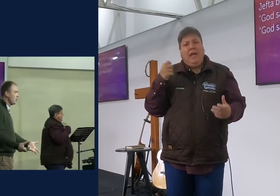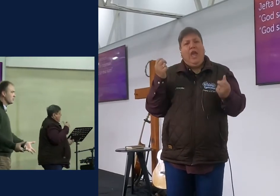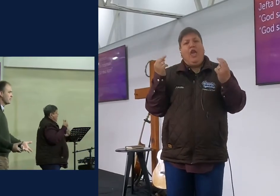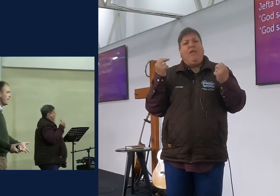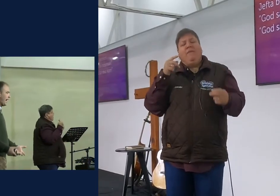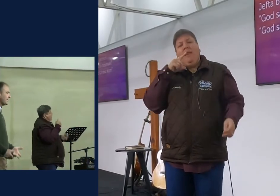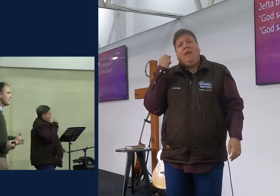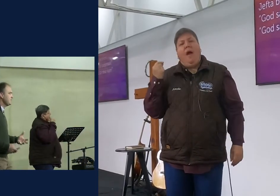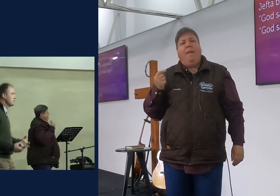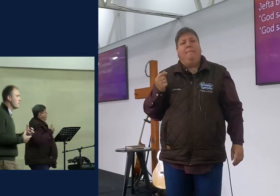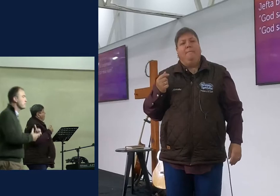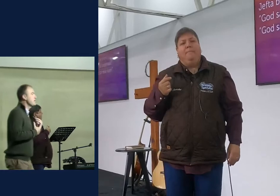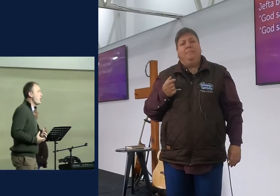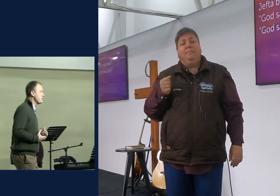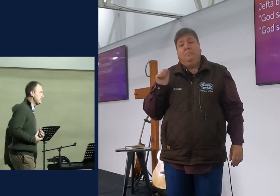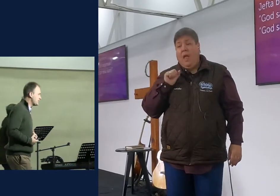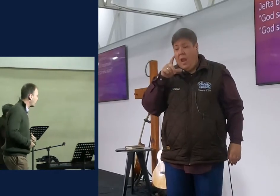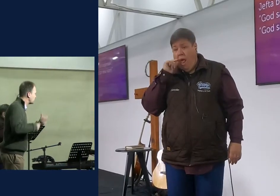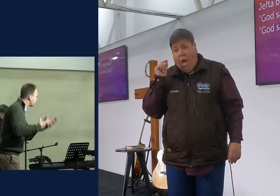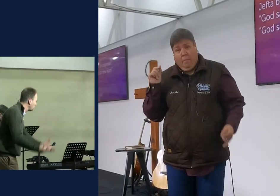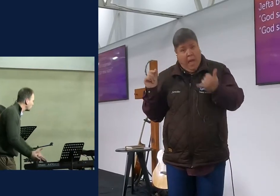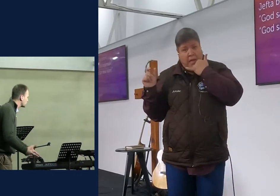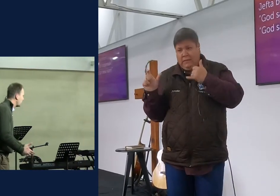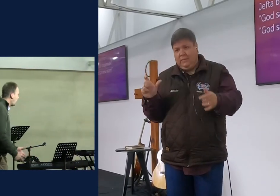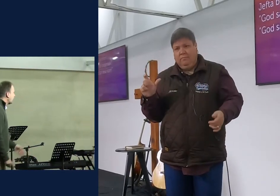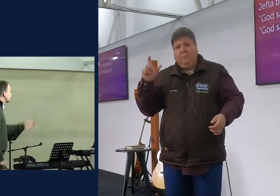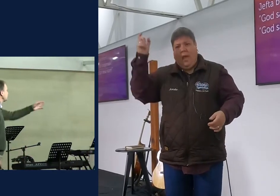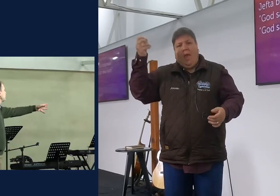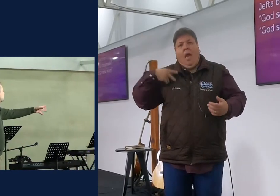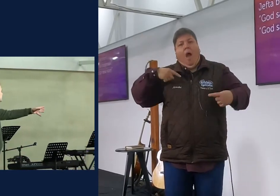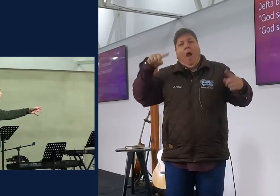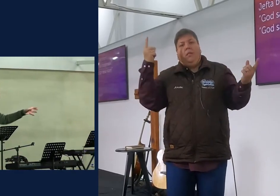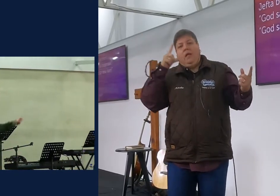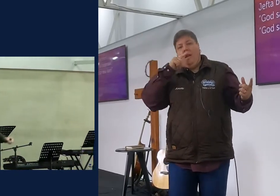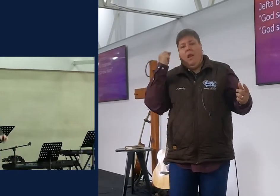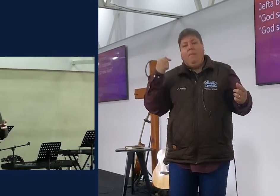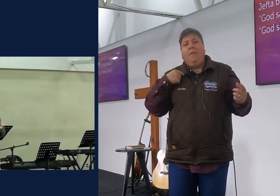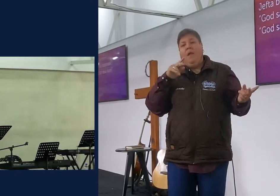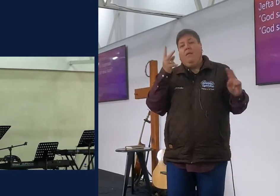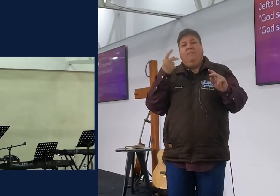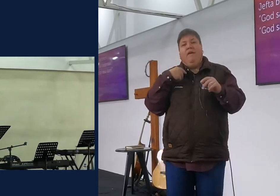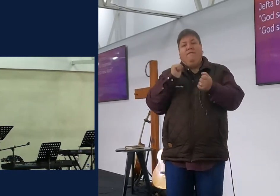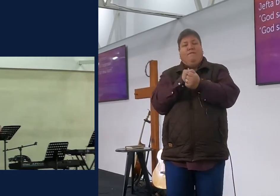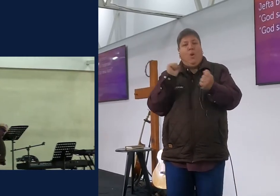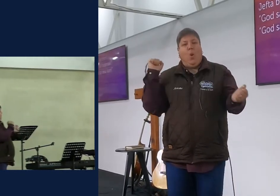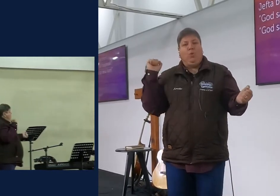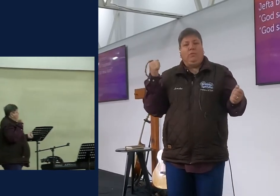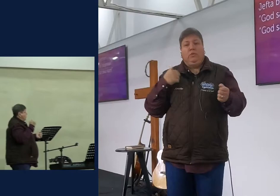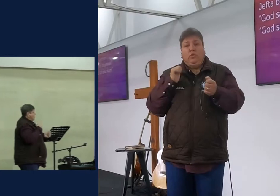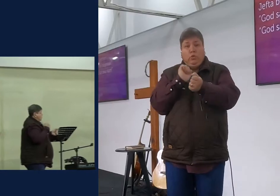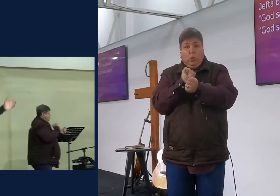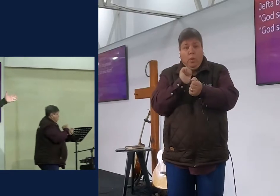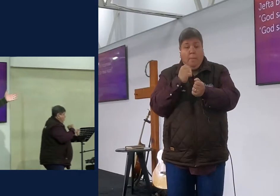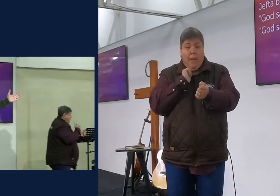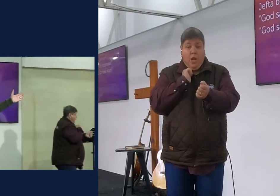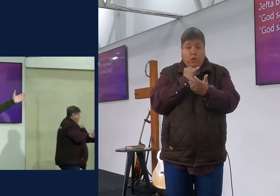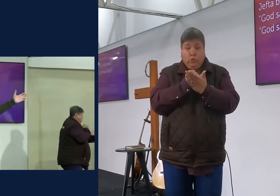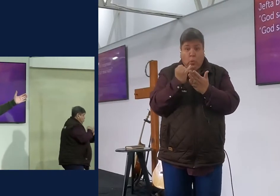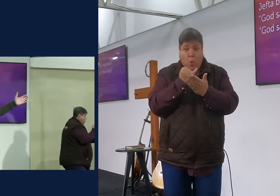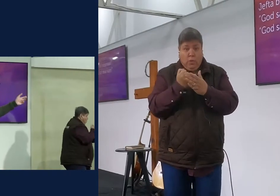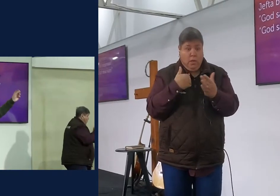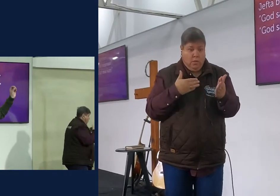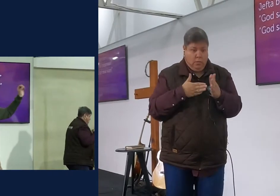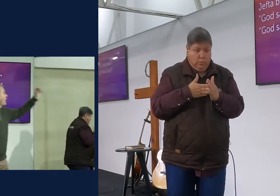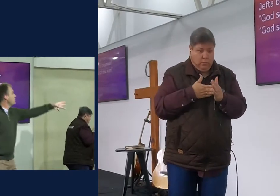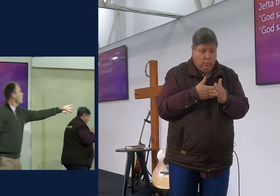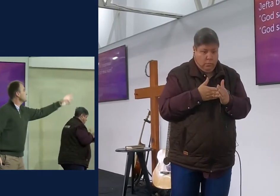een nieuwe naam, ek kry een nieuwe naam, en my naam beteken nou, ek is verlos, ek is nie meer een sikkelaar nie, ek is nie meer vastgevang, my sonde nie, wat is een lied, wat ons nou nog gesing